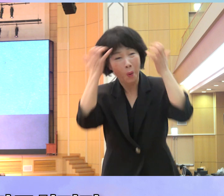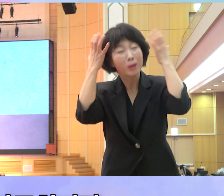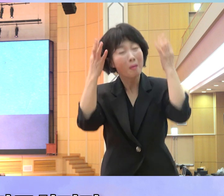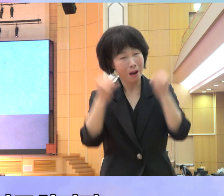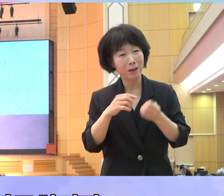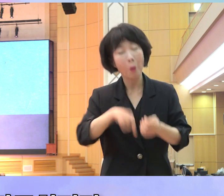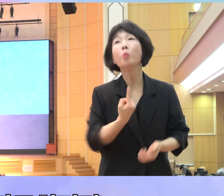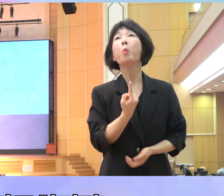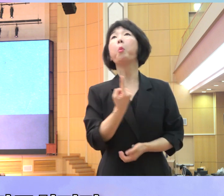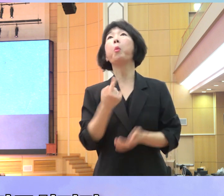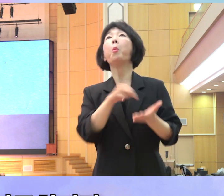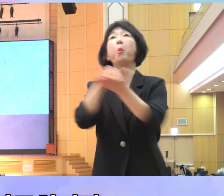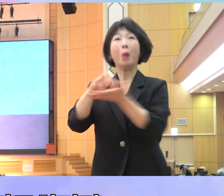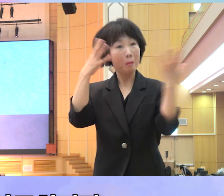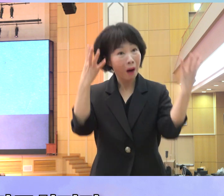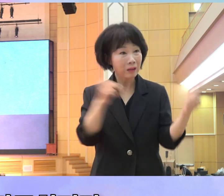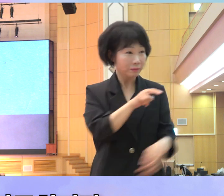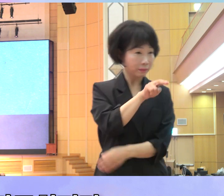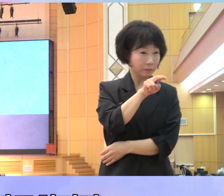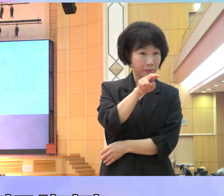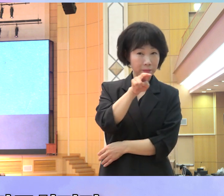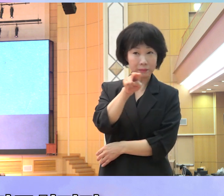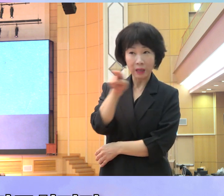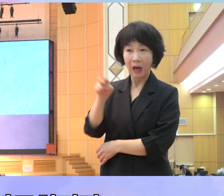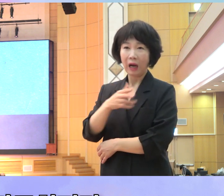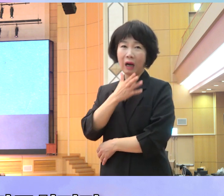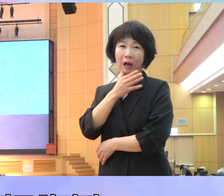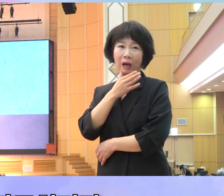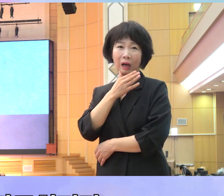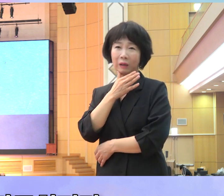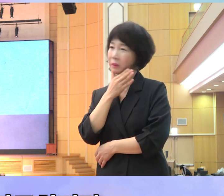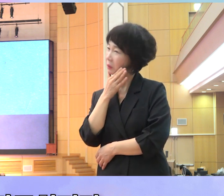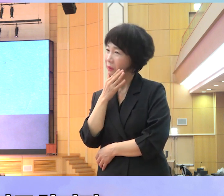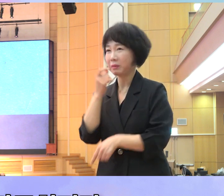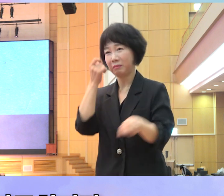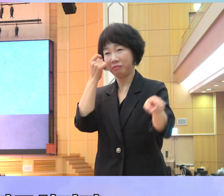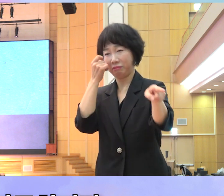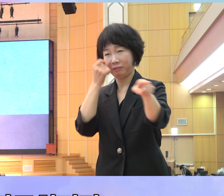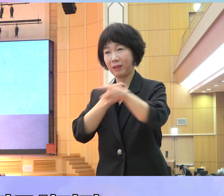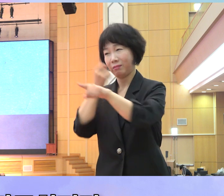있고요. 그런 사람들을 예수님이 불쌍히 여겼다라는 거예요.